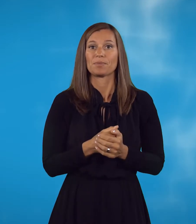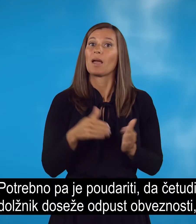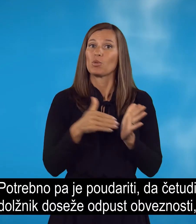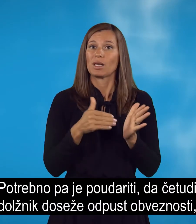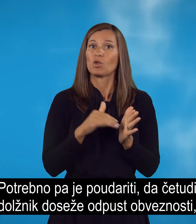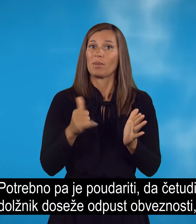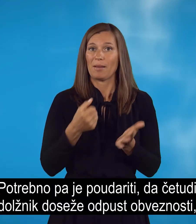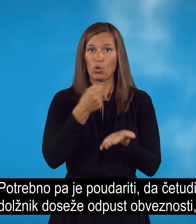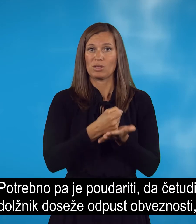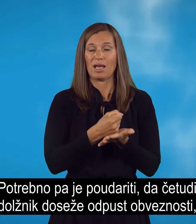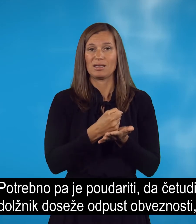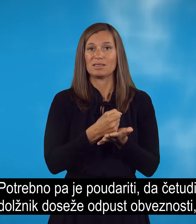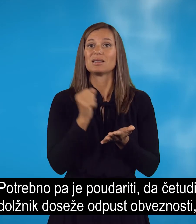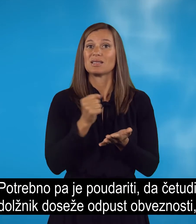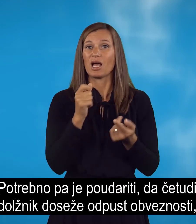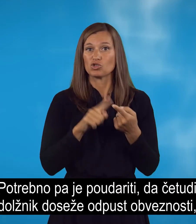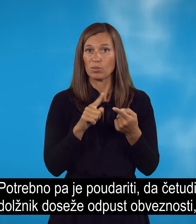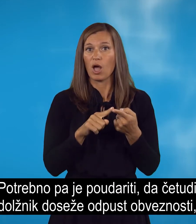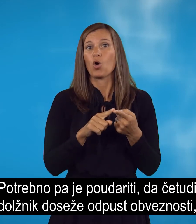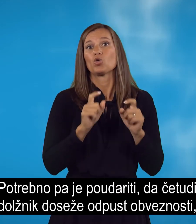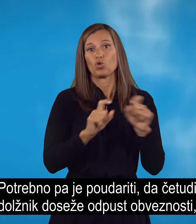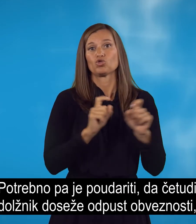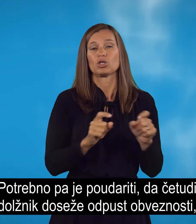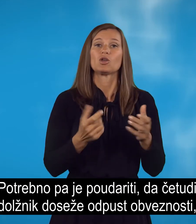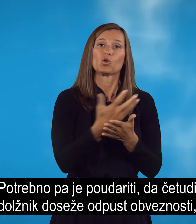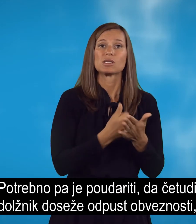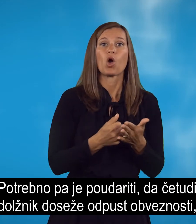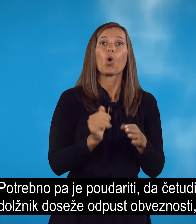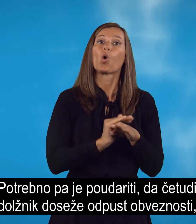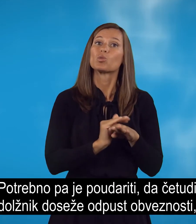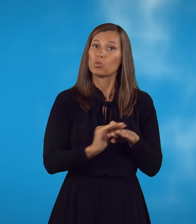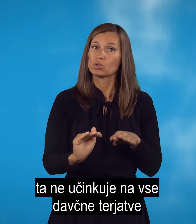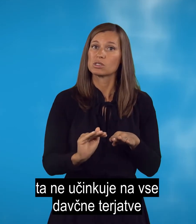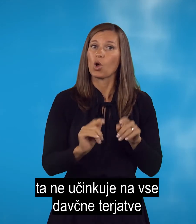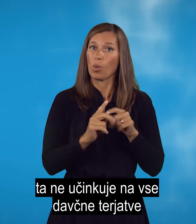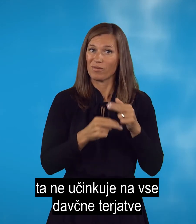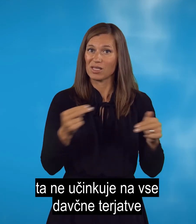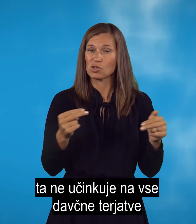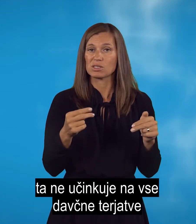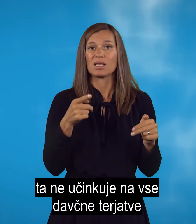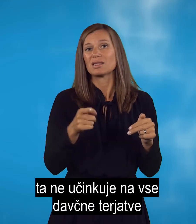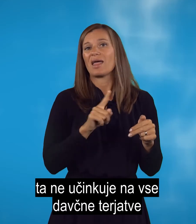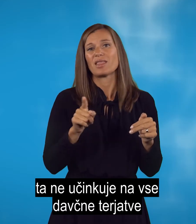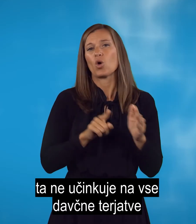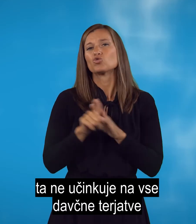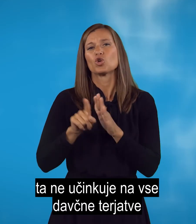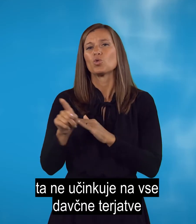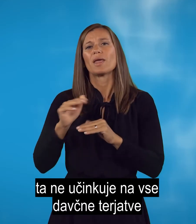Potrebno pa je poudariti, da četudi dolžnik doseže odpust obveznosti, ta ne učinkuje na vse davčne terjatve,